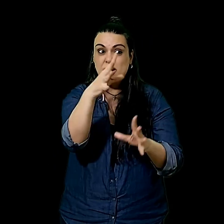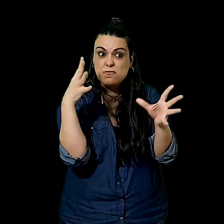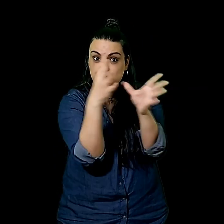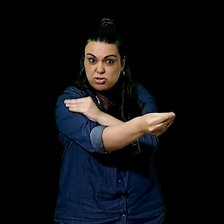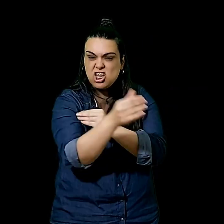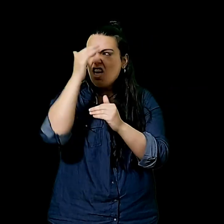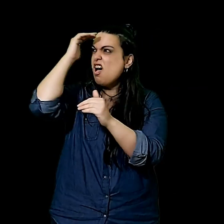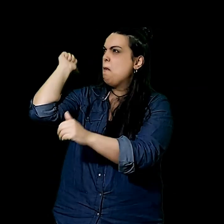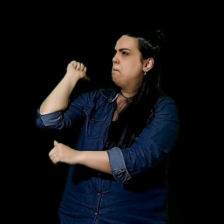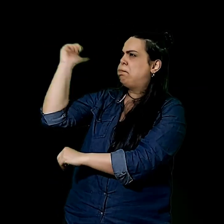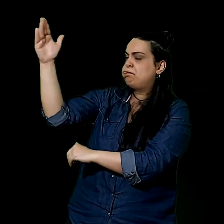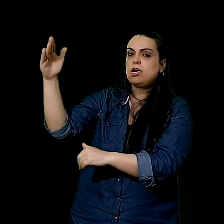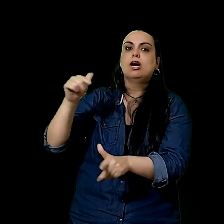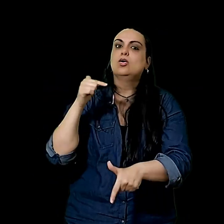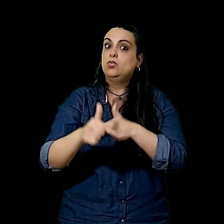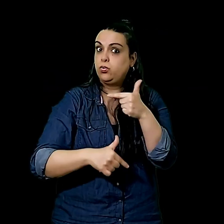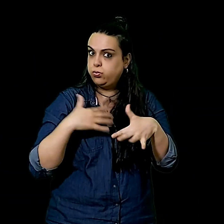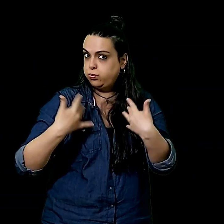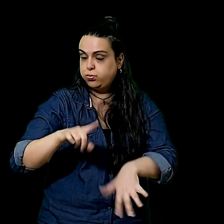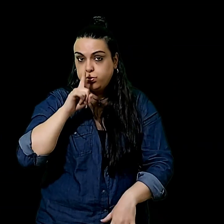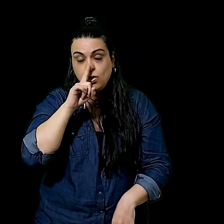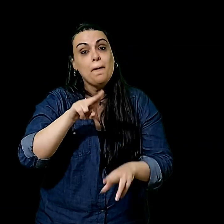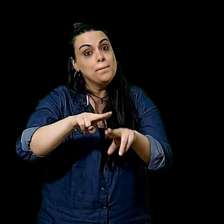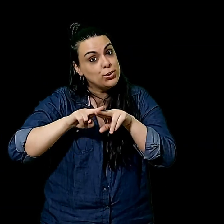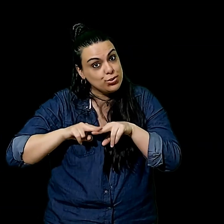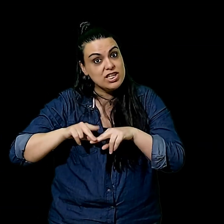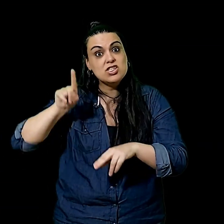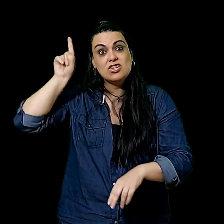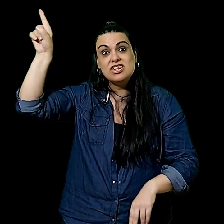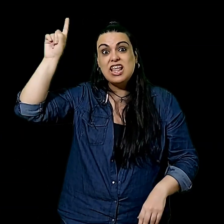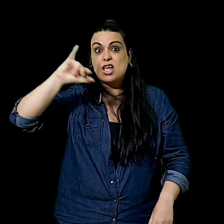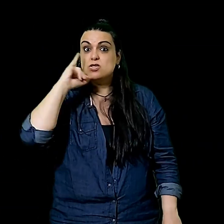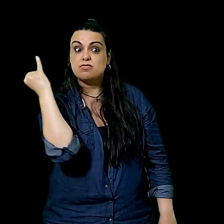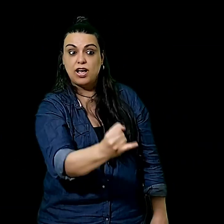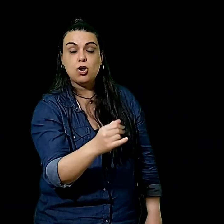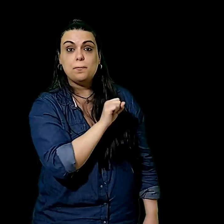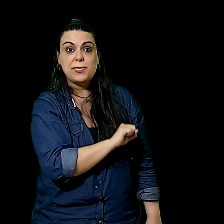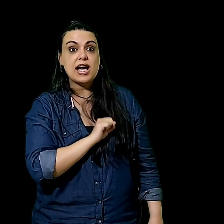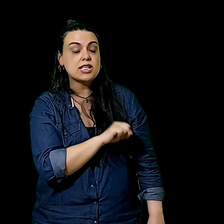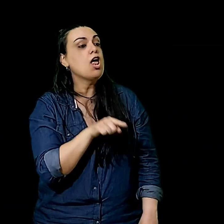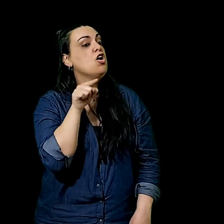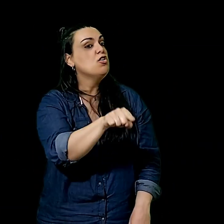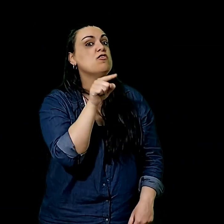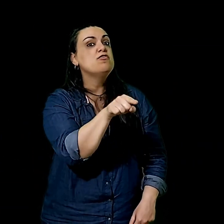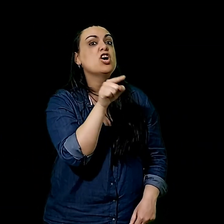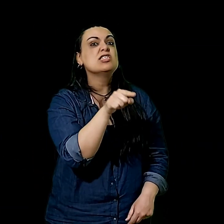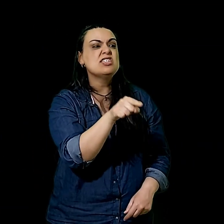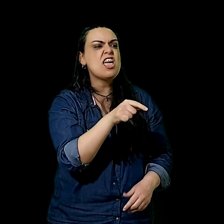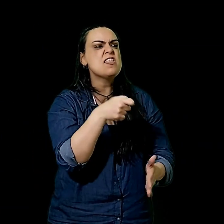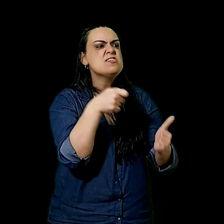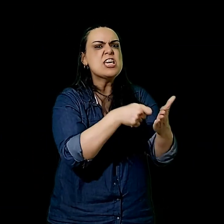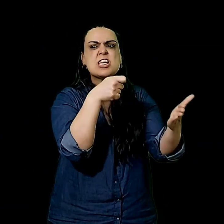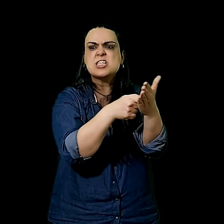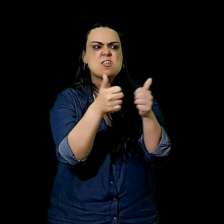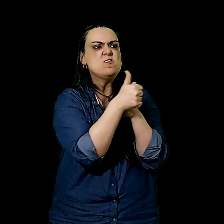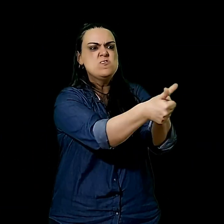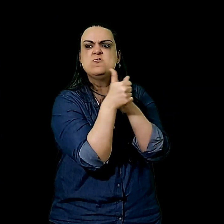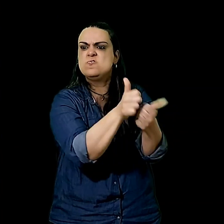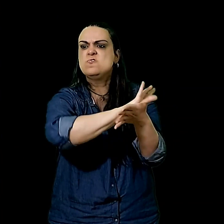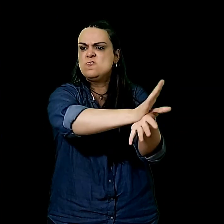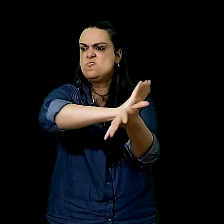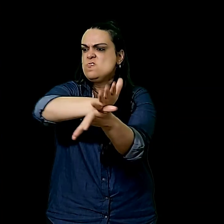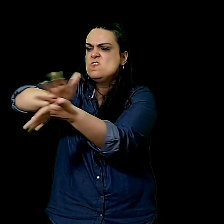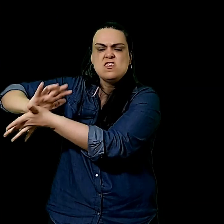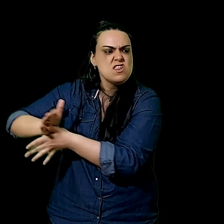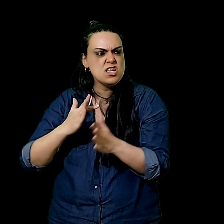mais trabalho. Por isso, no dia que o Senhor chamou a Saulo, ele disse, duro é para ti recalcitrar contra os meus aguilhões. Ele está dizendo, você não vai parar a igreja, não.